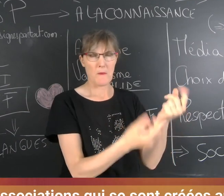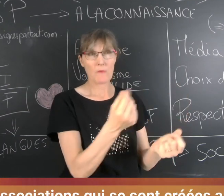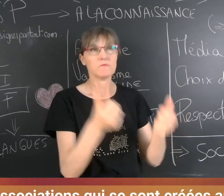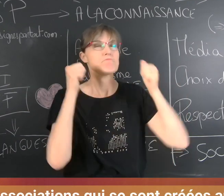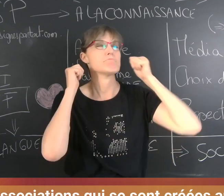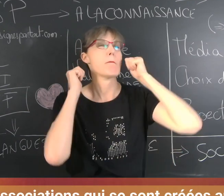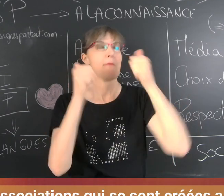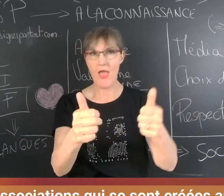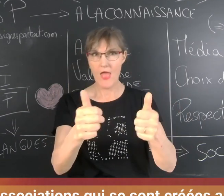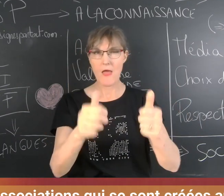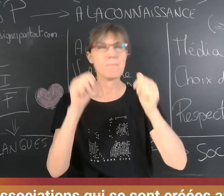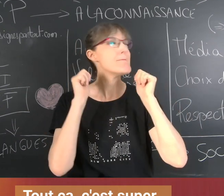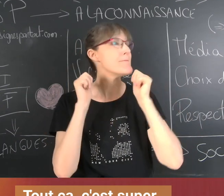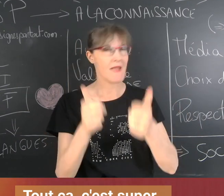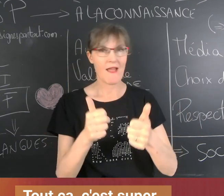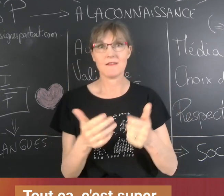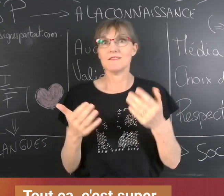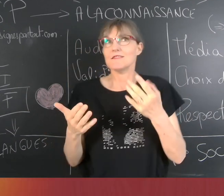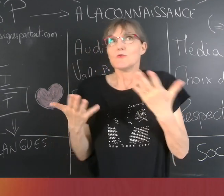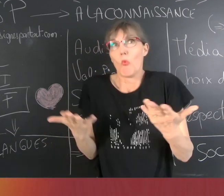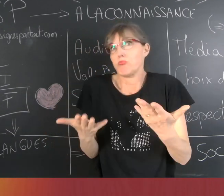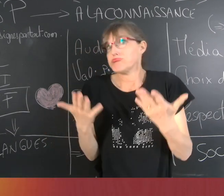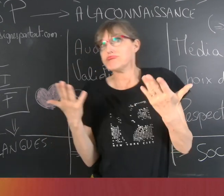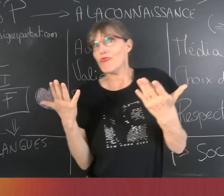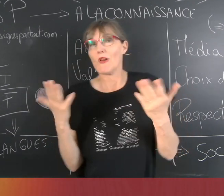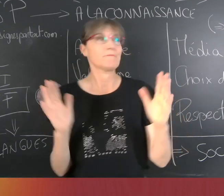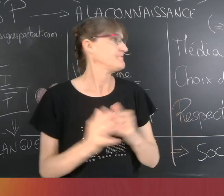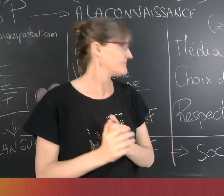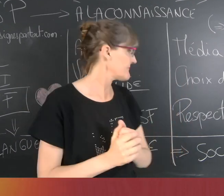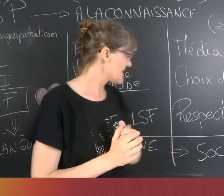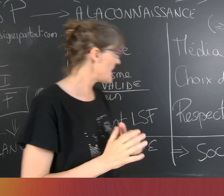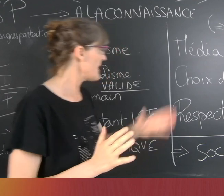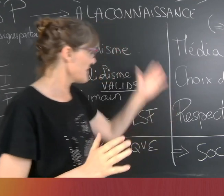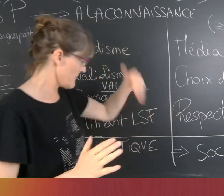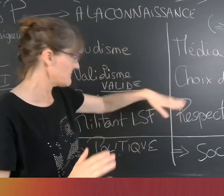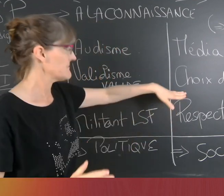entreprise. Il y a des associations qui se sont créées aussi. Tout ça, c'est super.